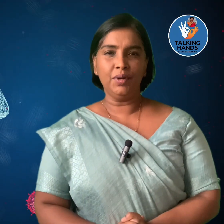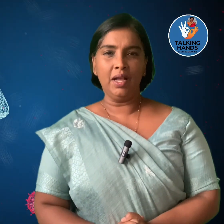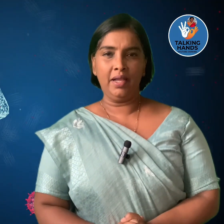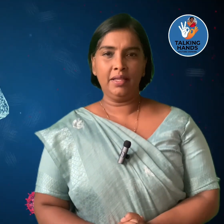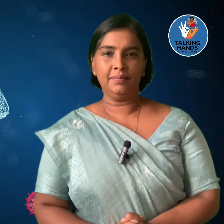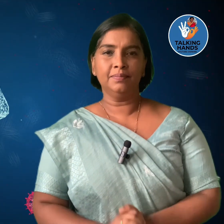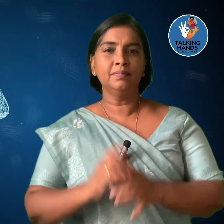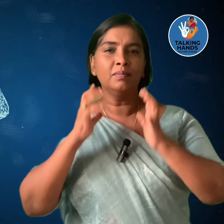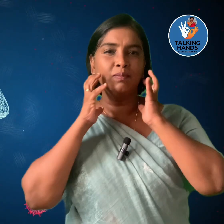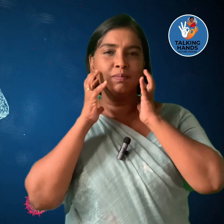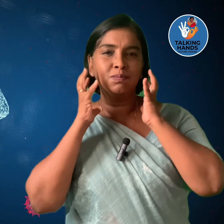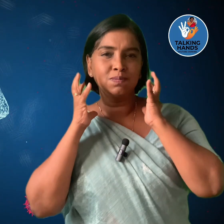ගාය.